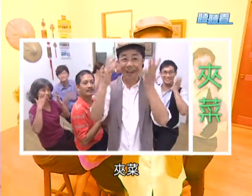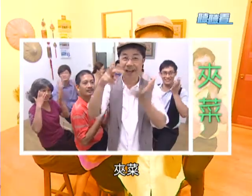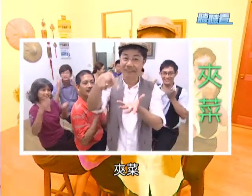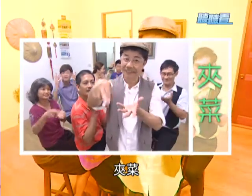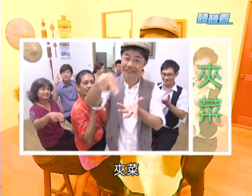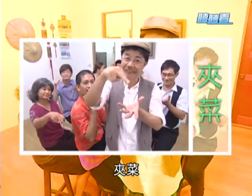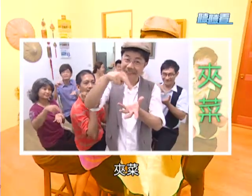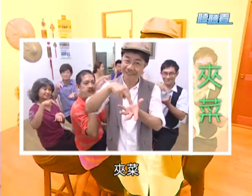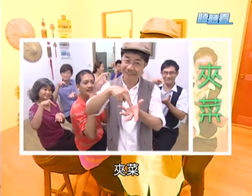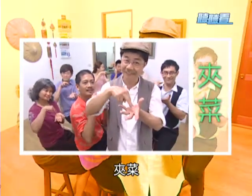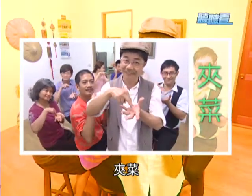夹菜。